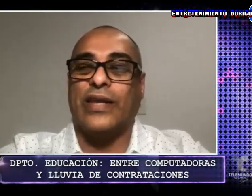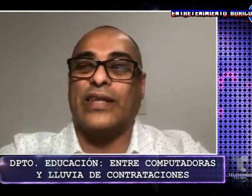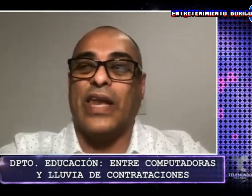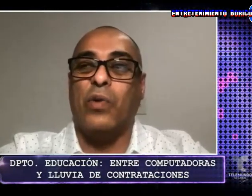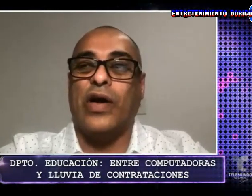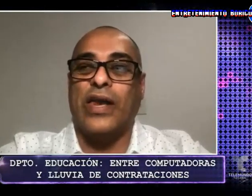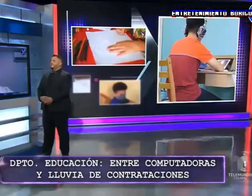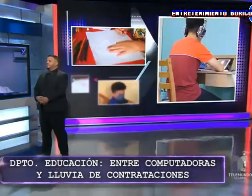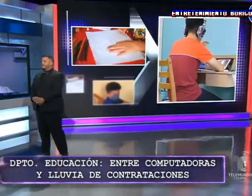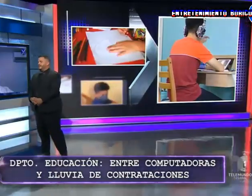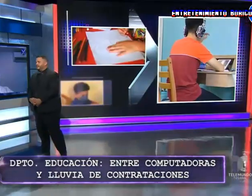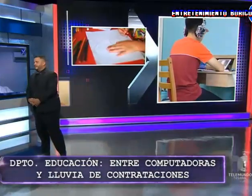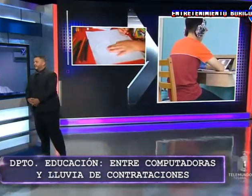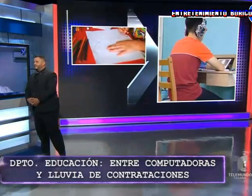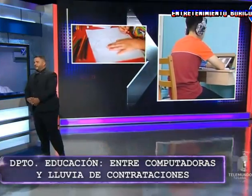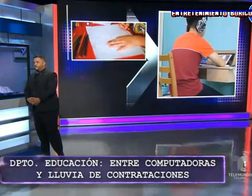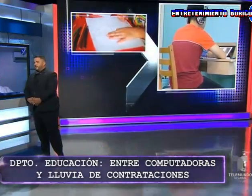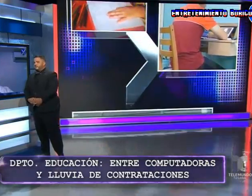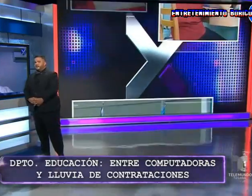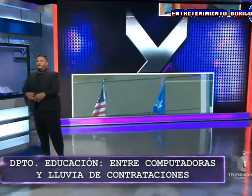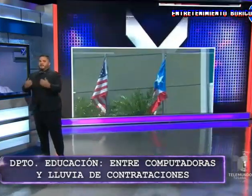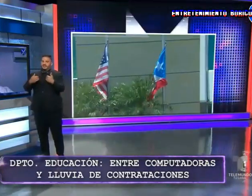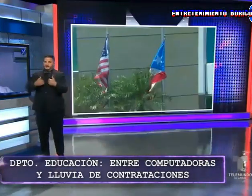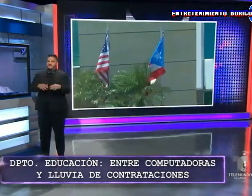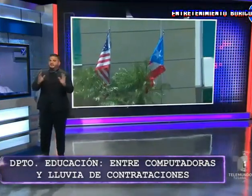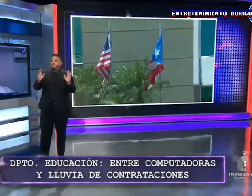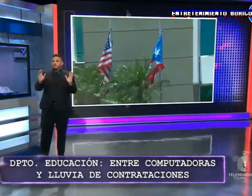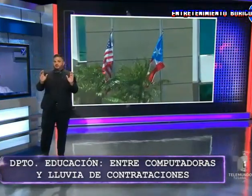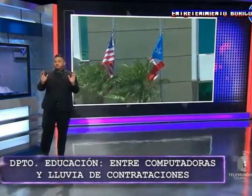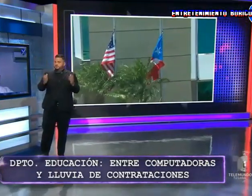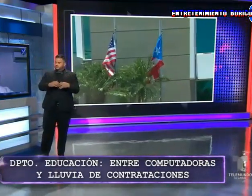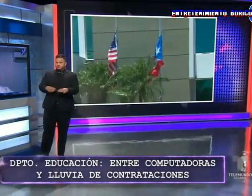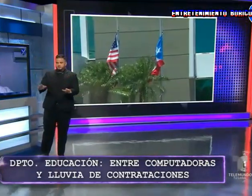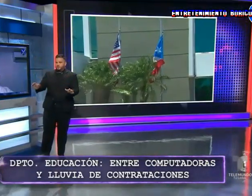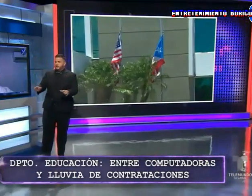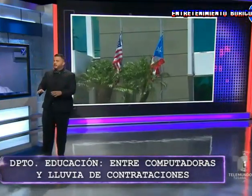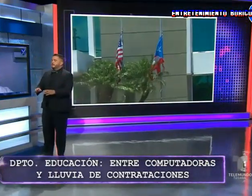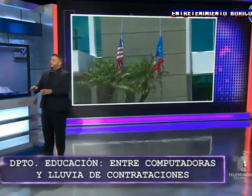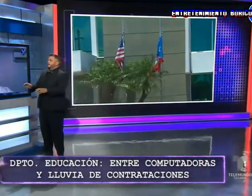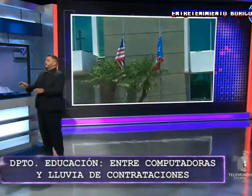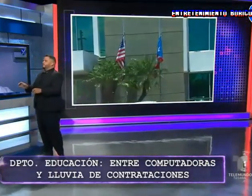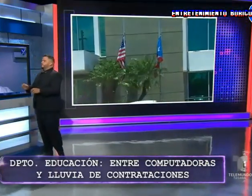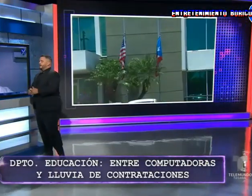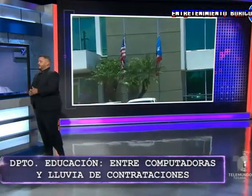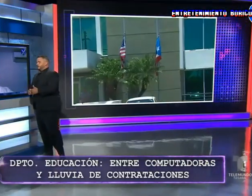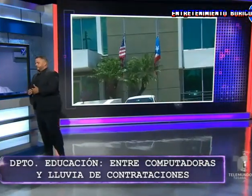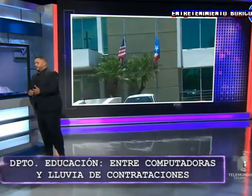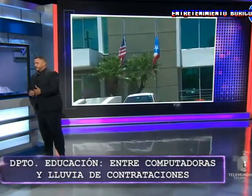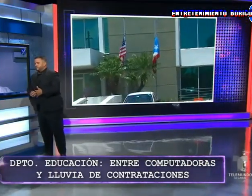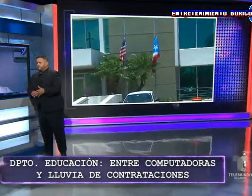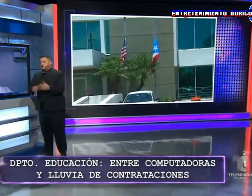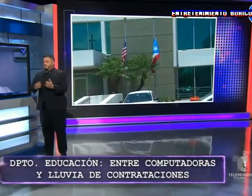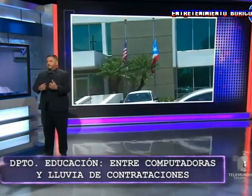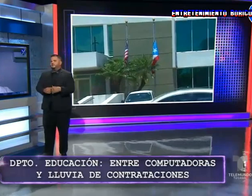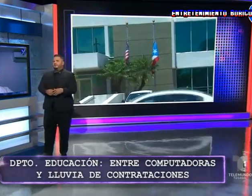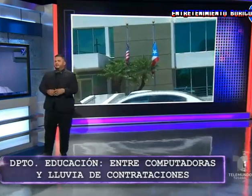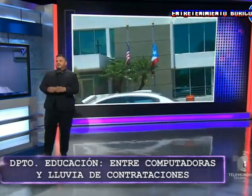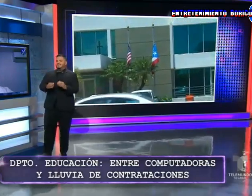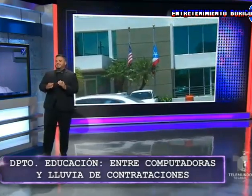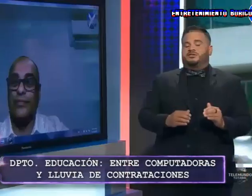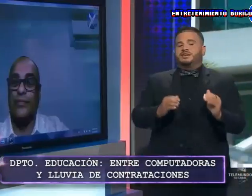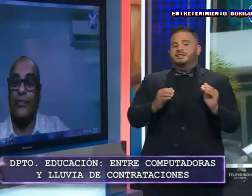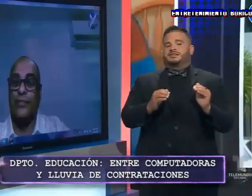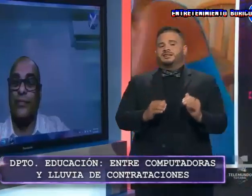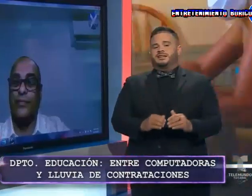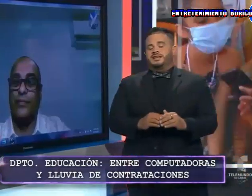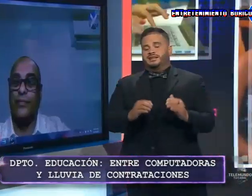estudiantes, 163 días desde que cerramos el país y el que está mal soy yo. Para llegar a una conclusión. Secretario, ¿sabes qué? Yo respetaría mucho. Yo respetaría, usted me dice